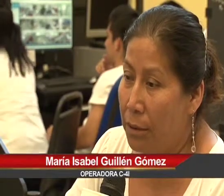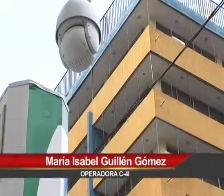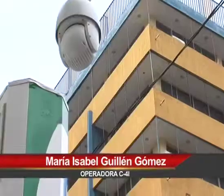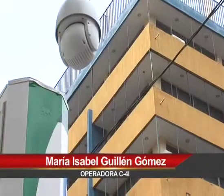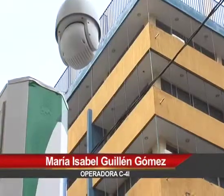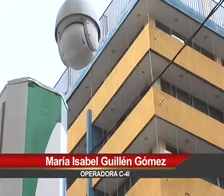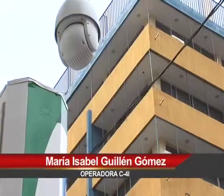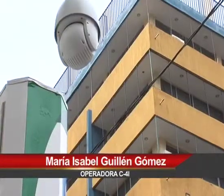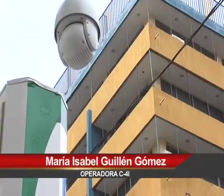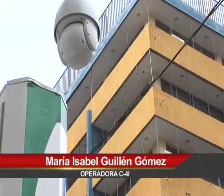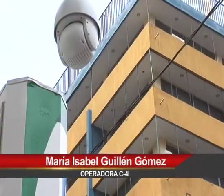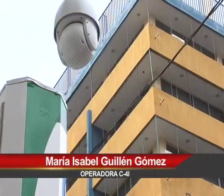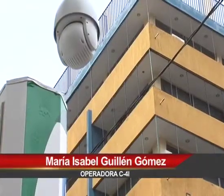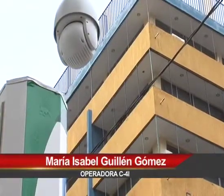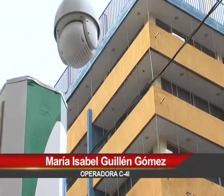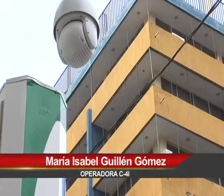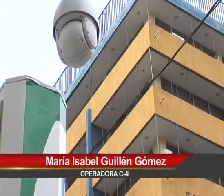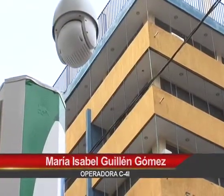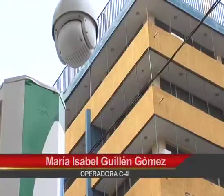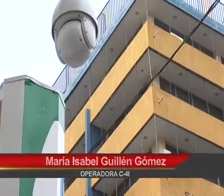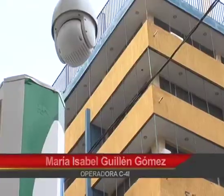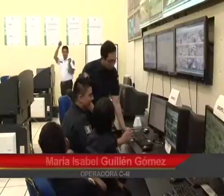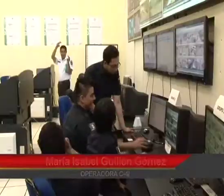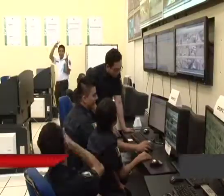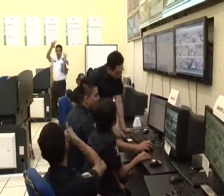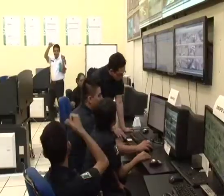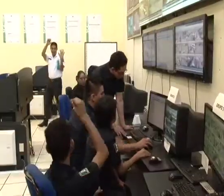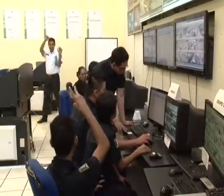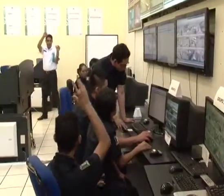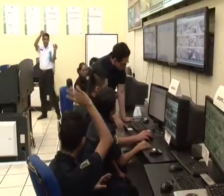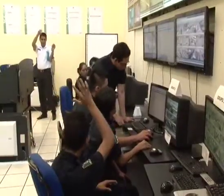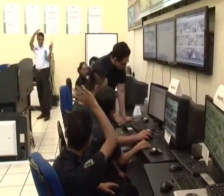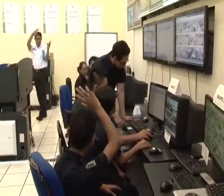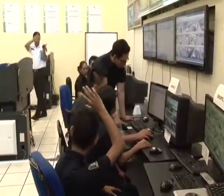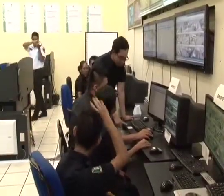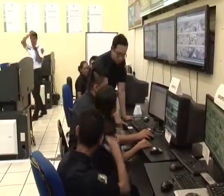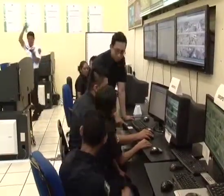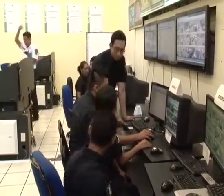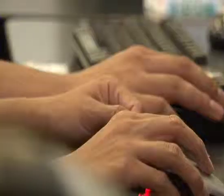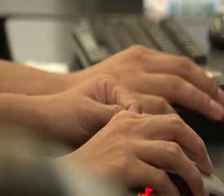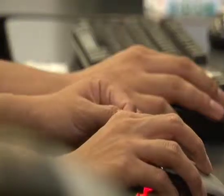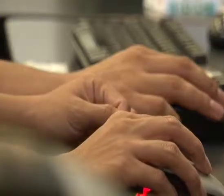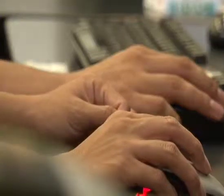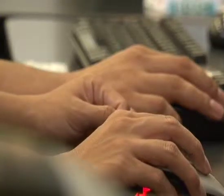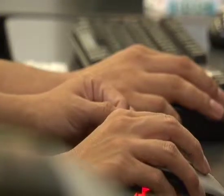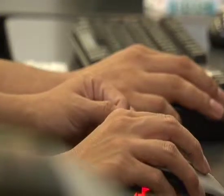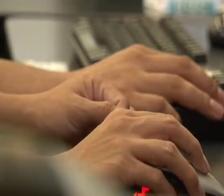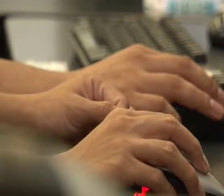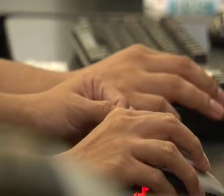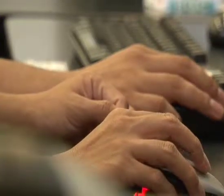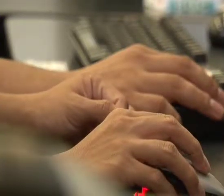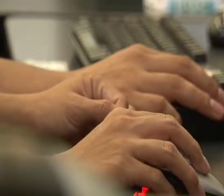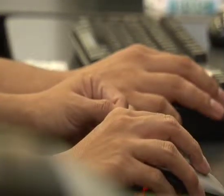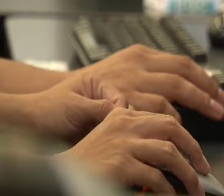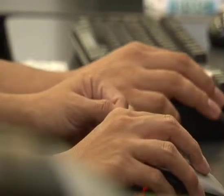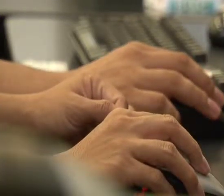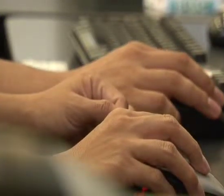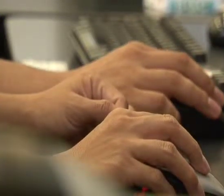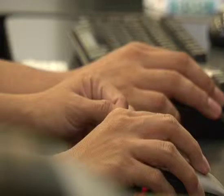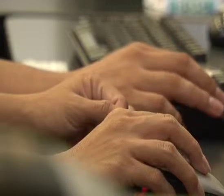de los incidentes que salen, pues ya se les... Ahora sí que si ellos no saben la dirección, nosotros les damos la orientación hacia dónde debe